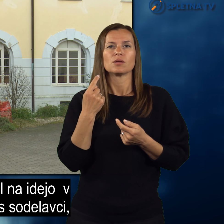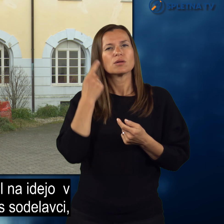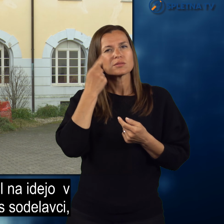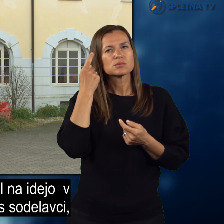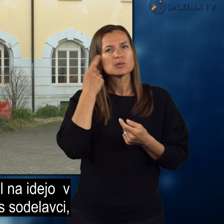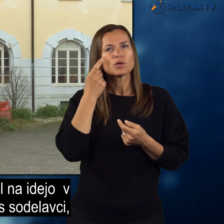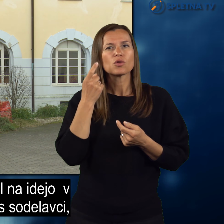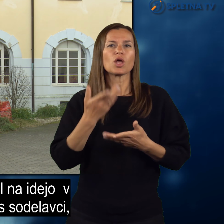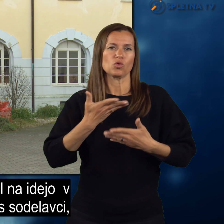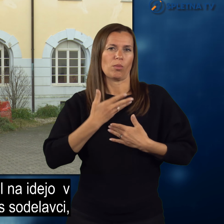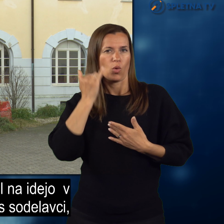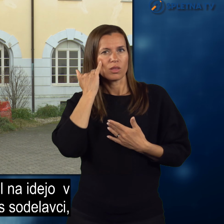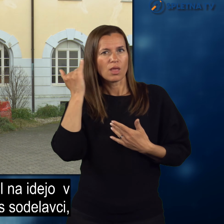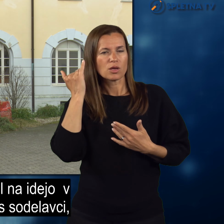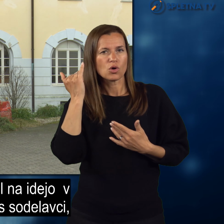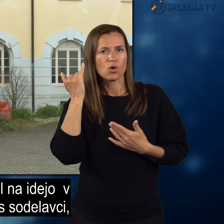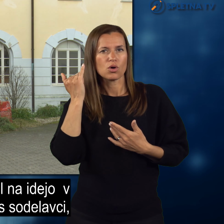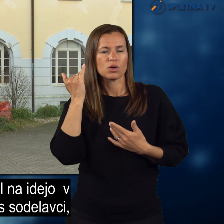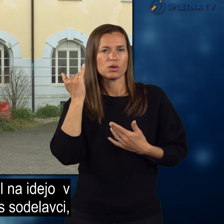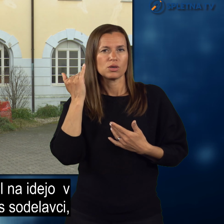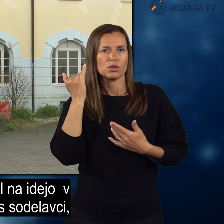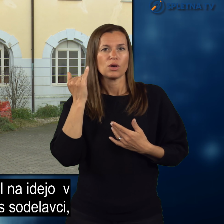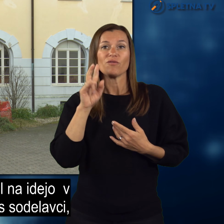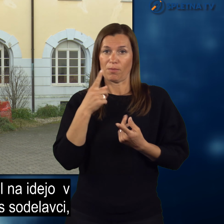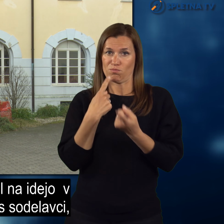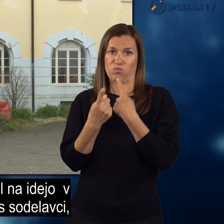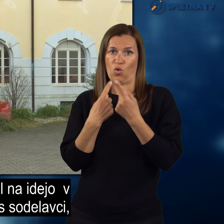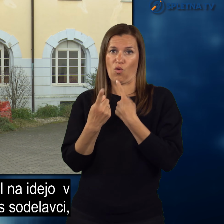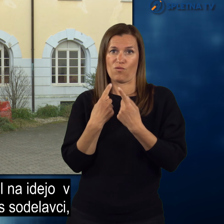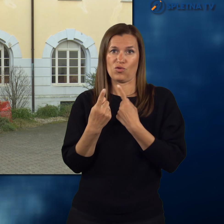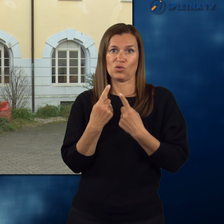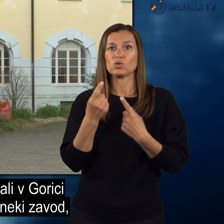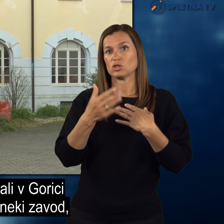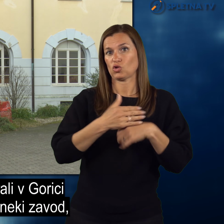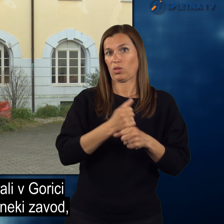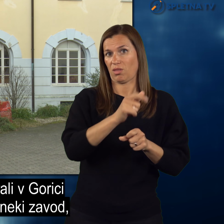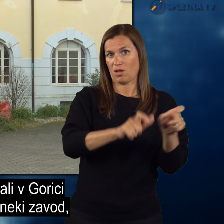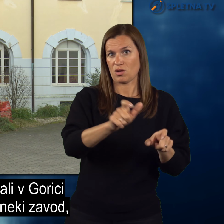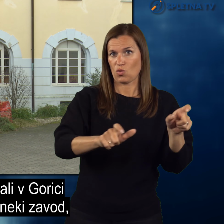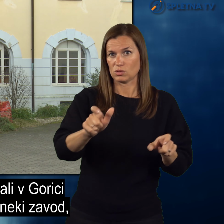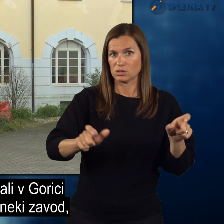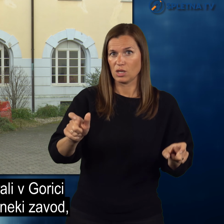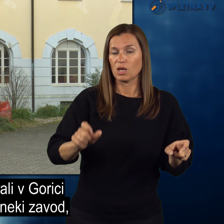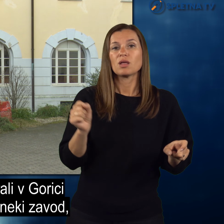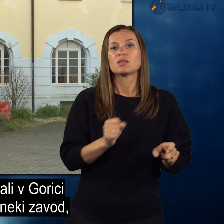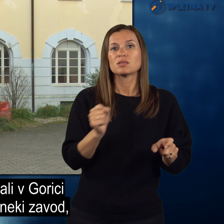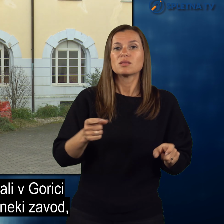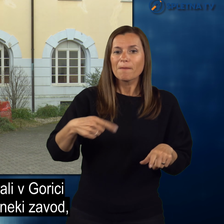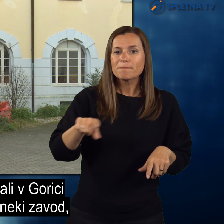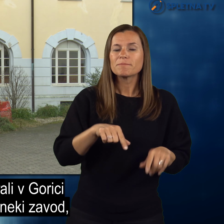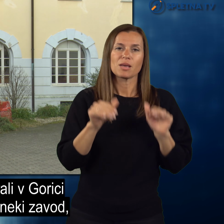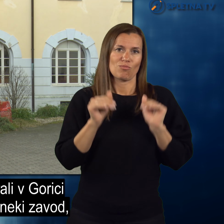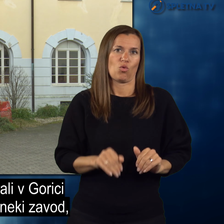na idejo v pogovoru z sodelavci, da bi morali v